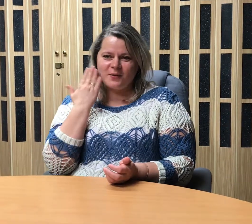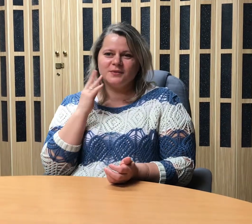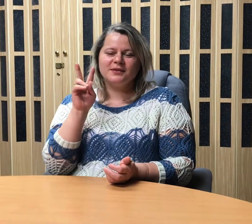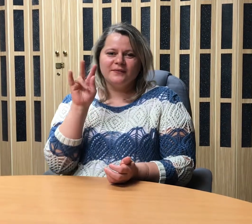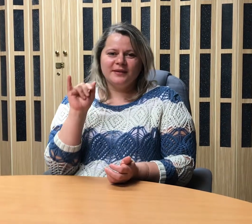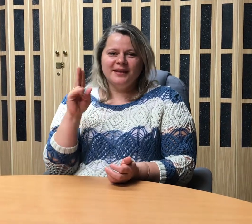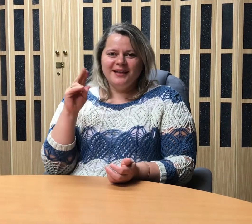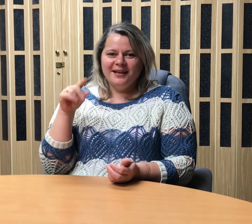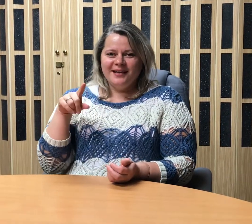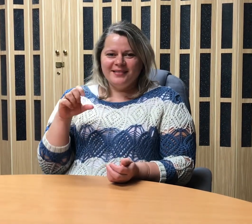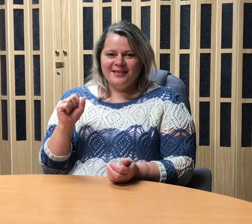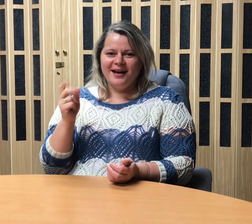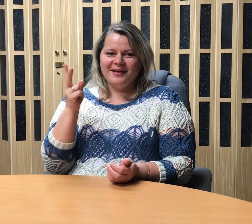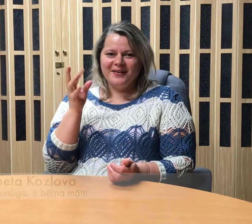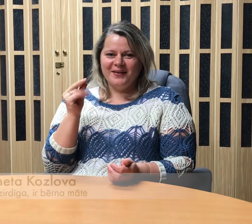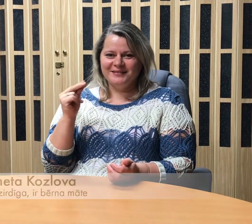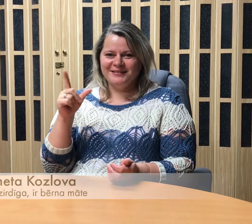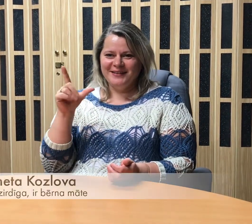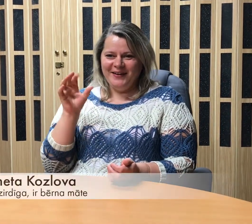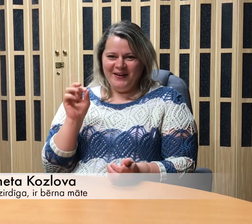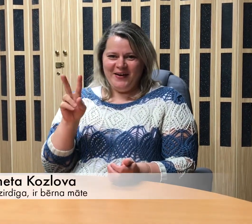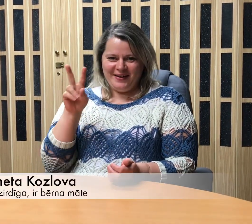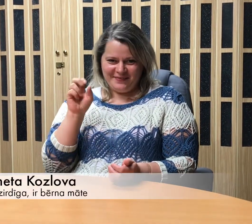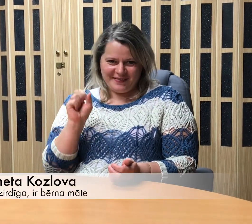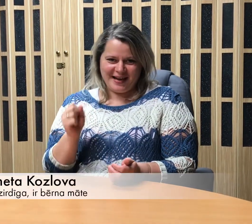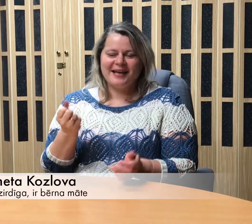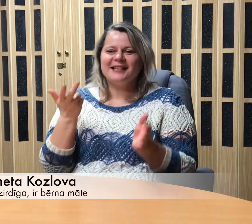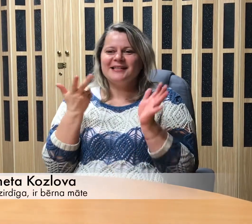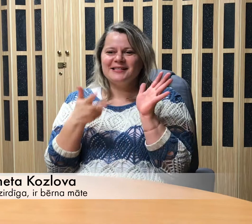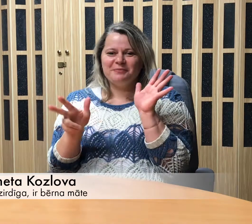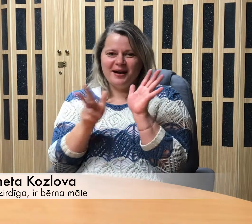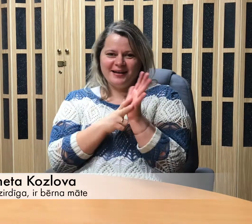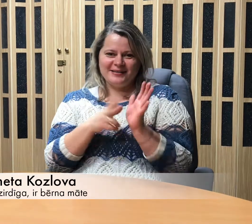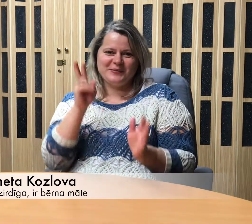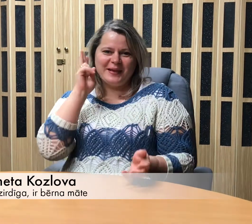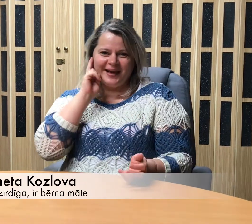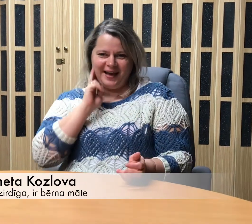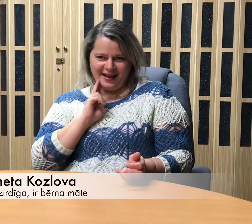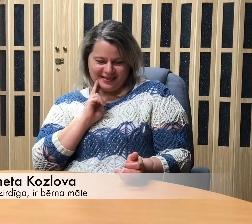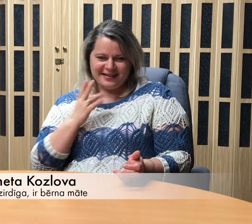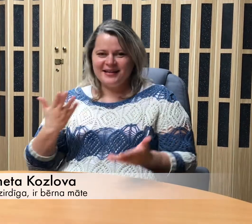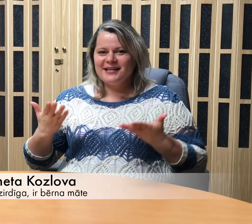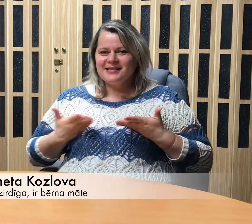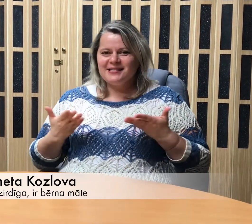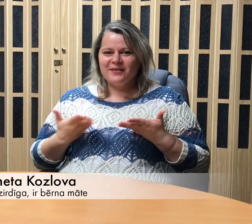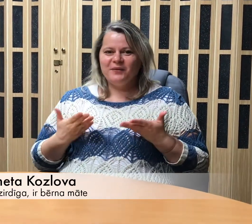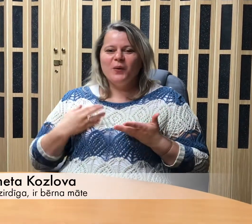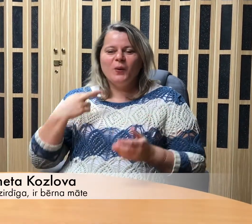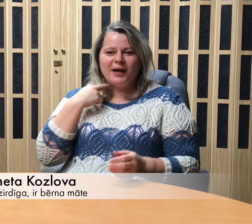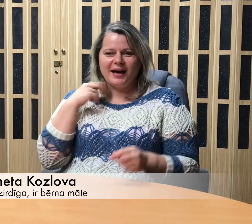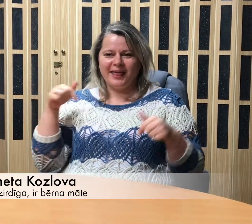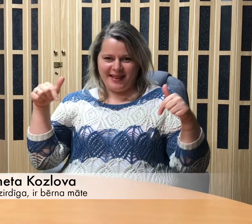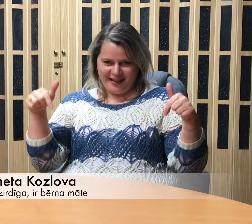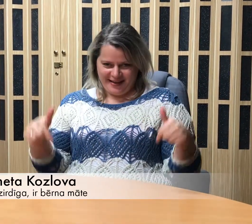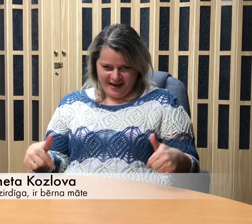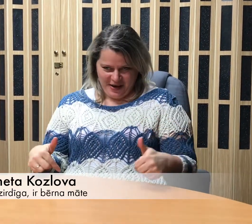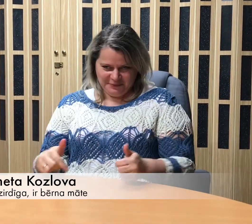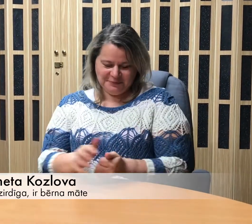Mani sauc Lineta Kozlova. Man ir 38 gadi. Es dzīvoju